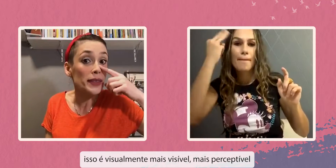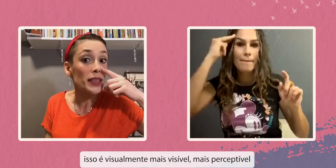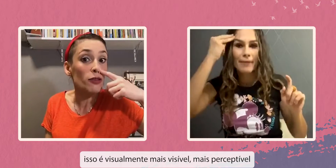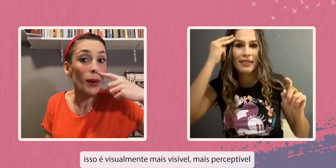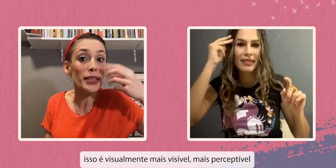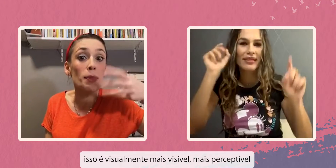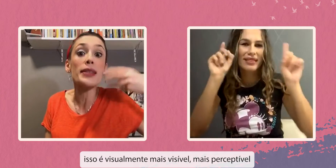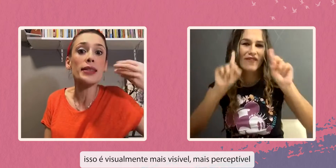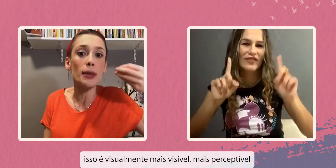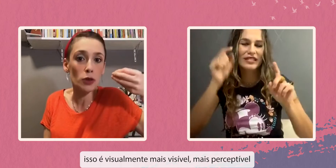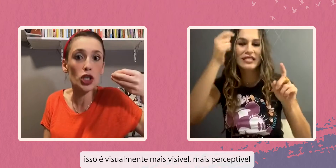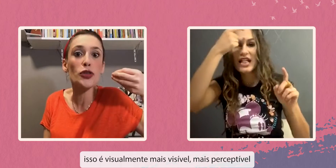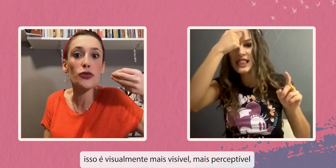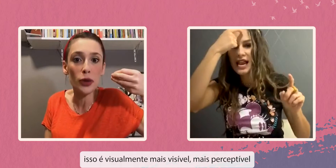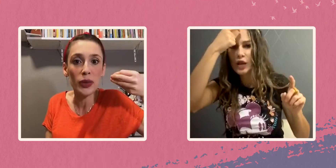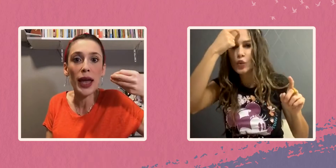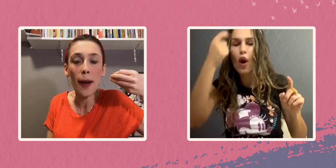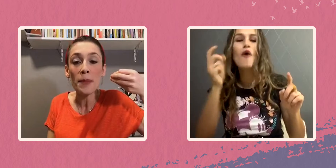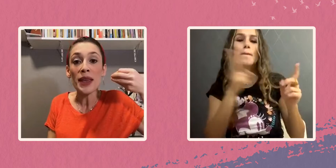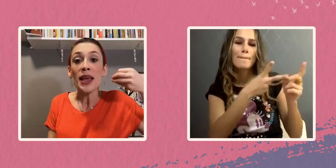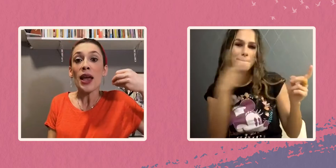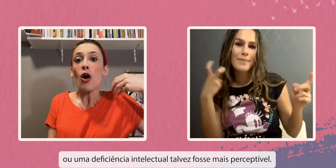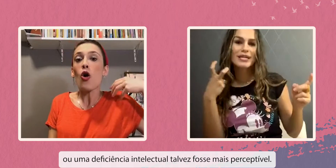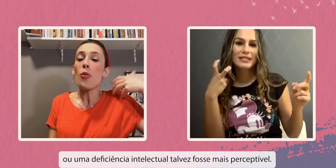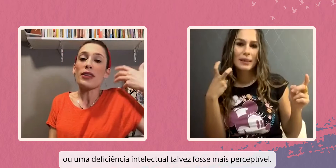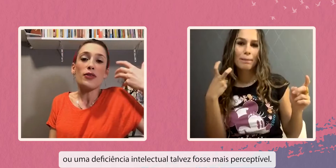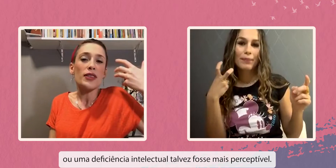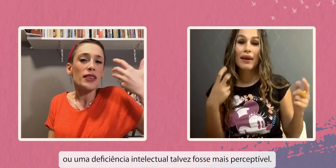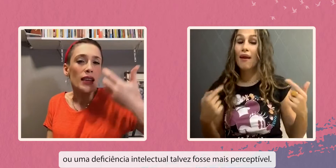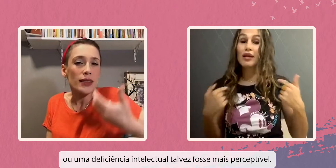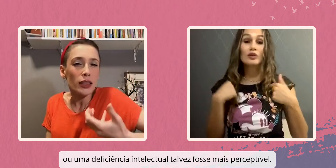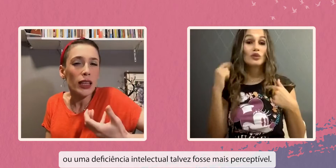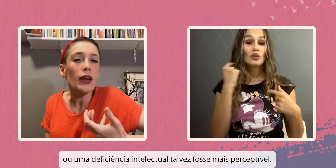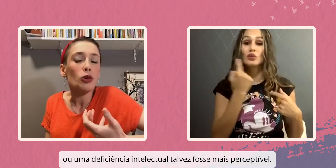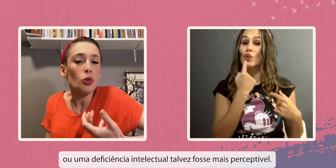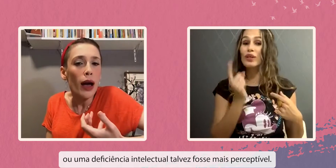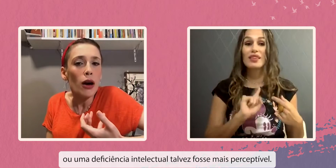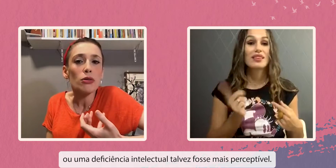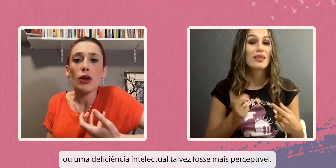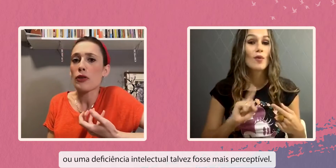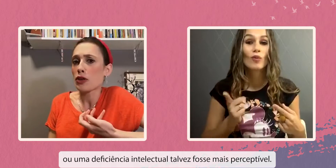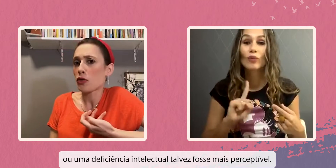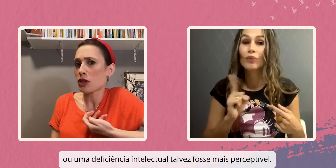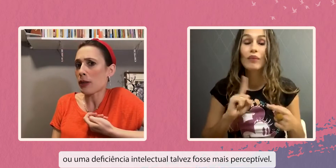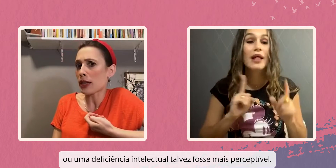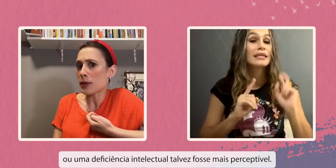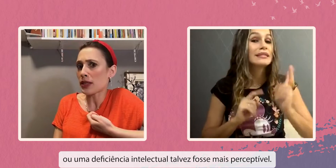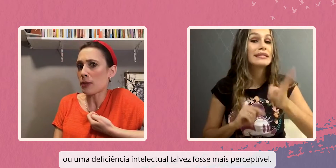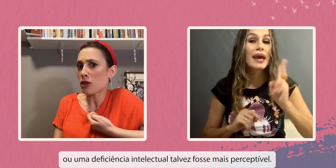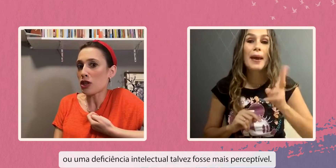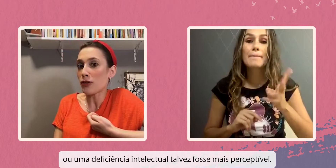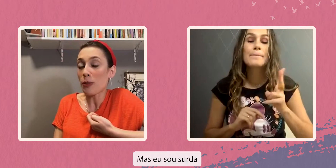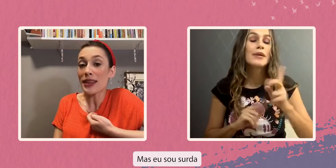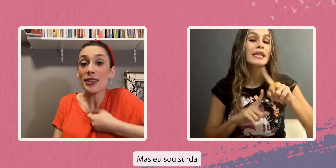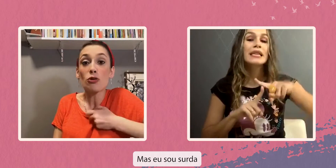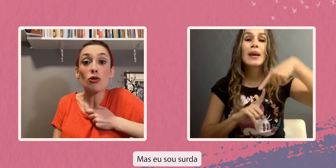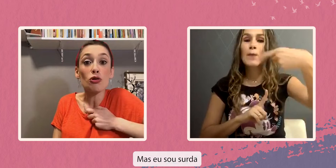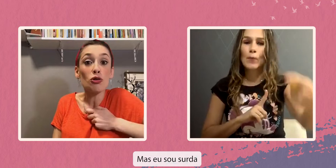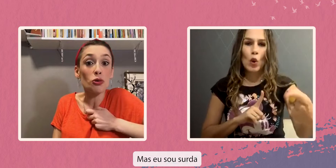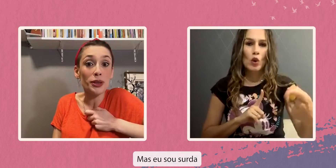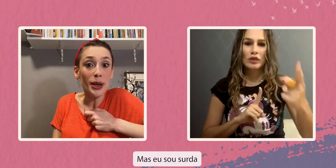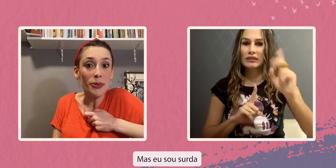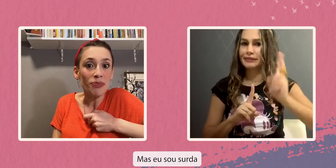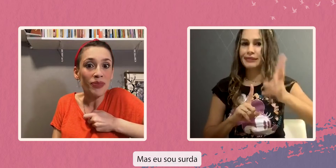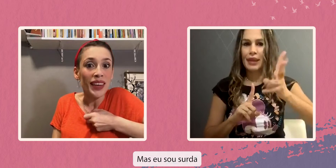mais visível, mais perceptível, né? Ou uma deficiência intelectual talvez fosse mais perceptível, mas eu